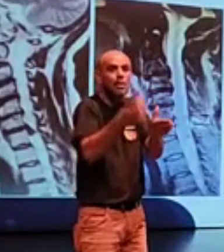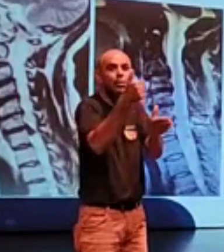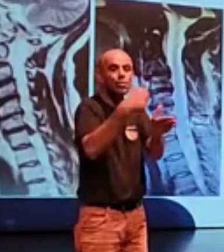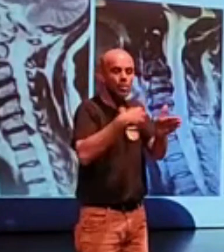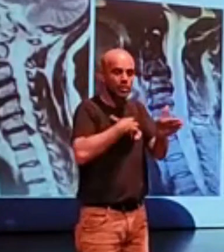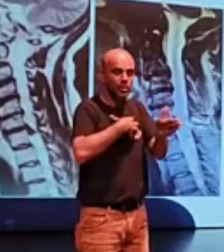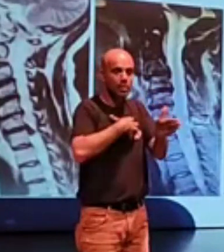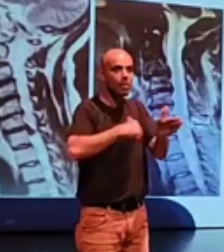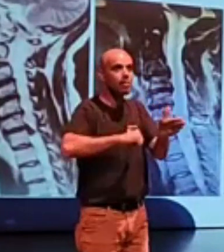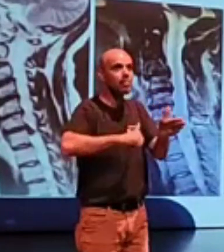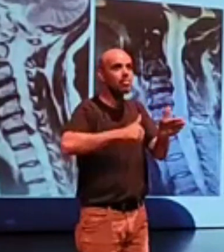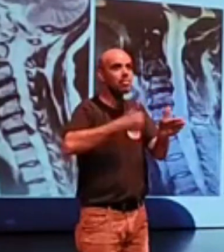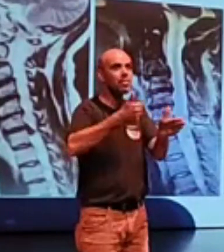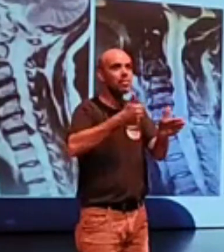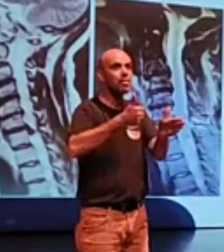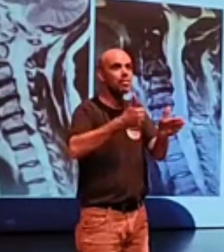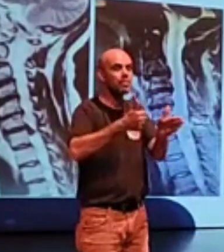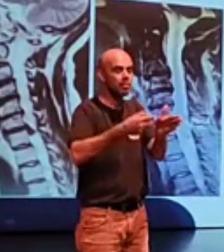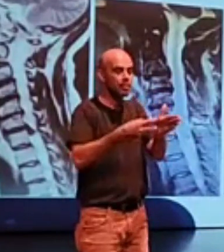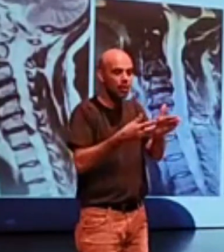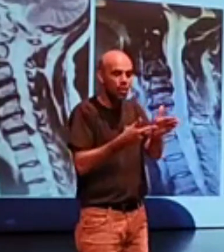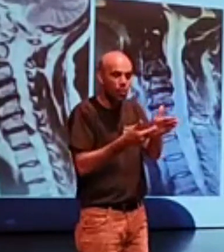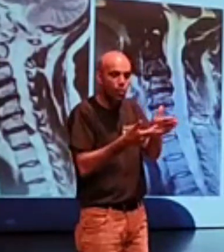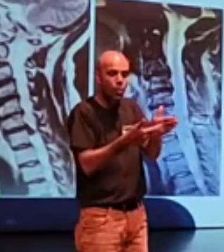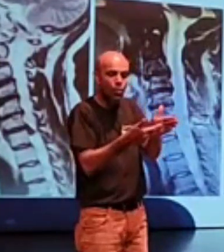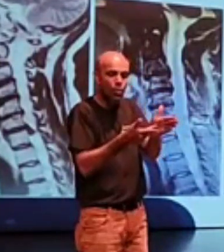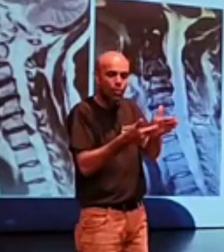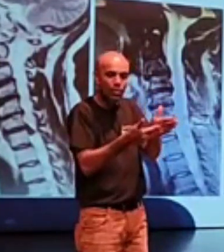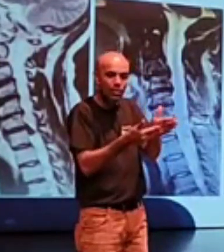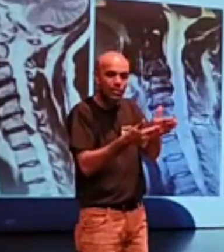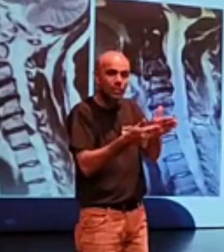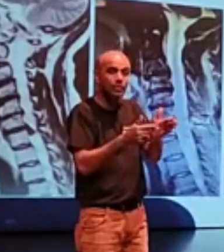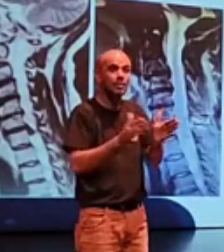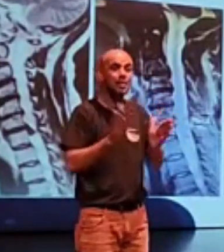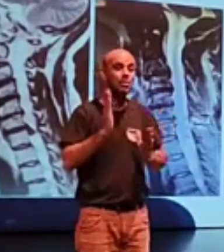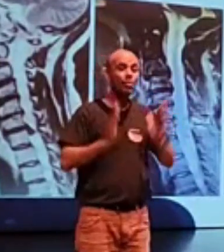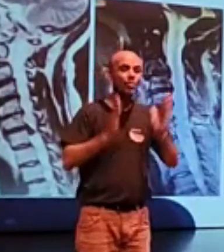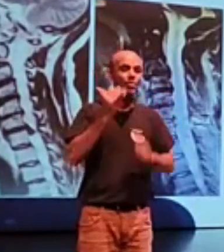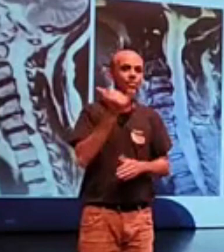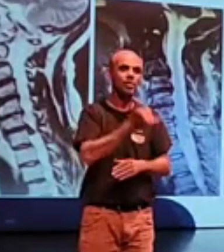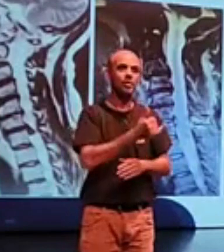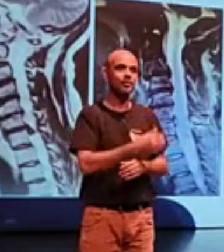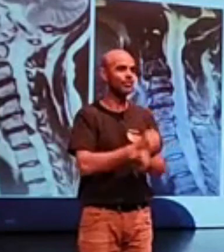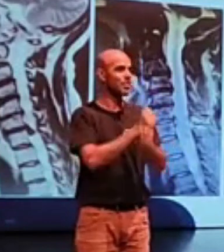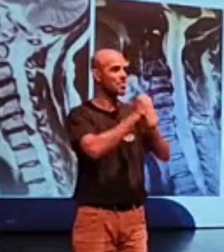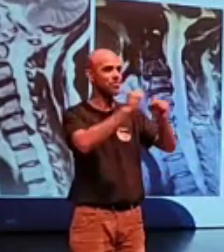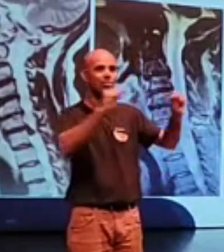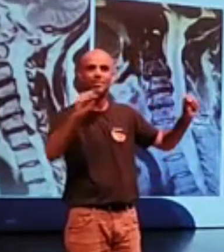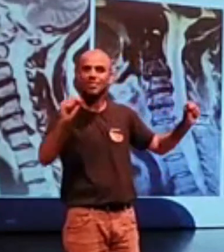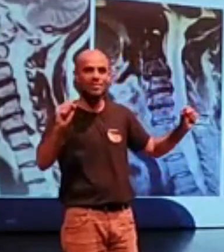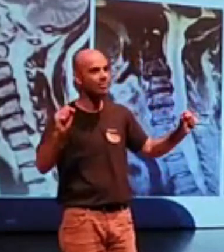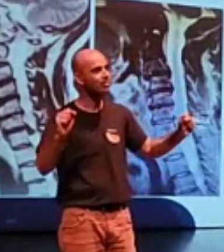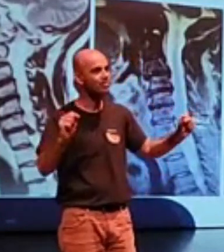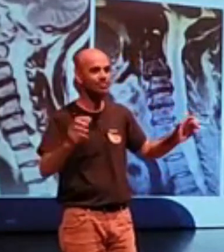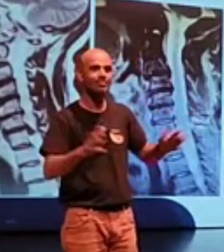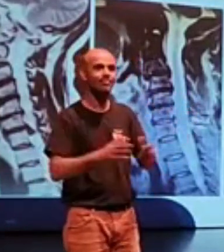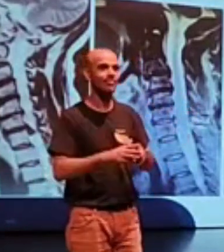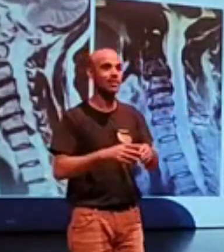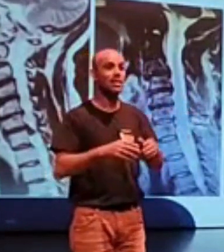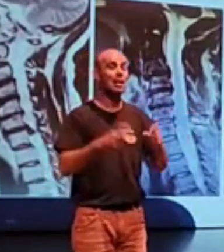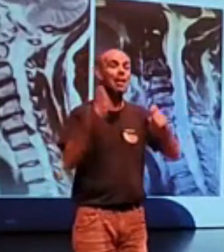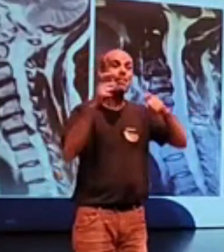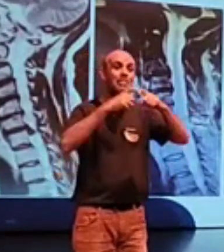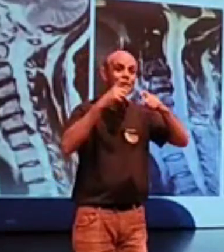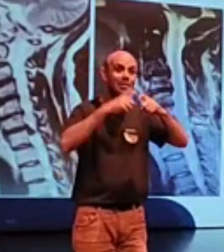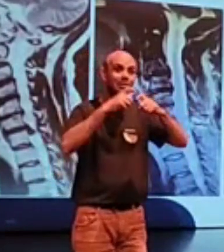sintomas. Até então, foi falado há pouco tempo que isso não poderia ser feito. Então, mensagem: a